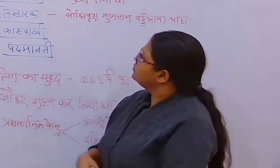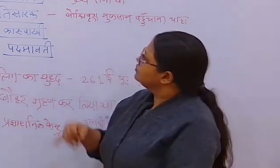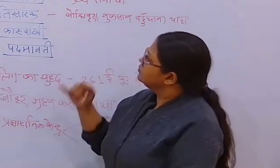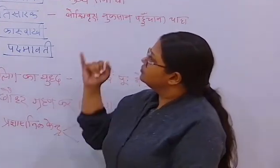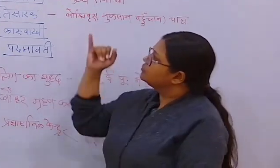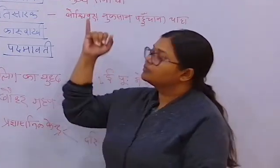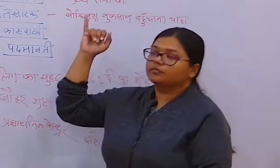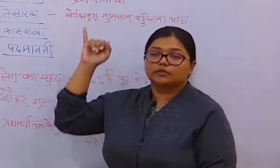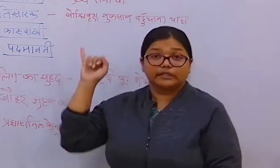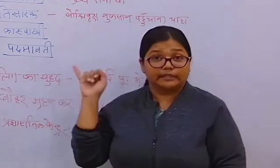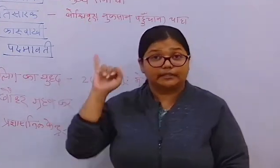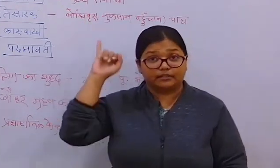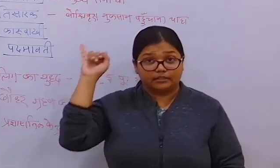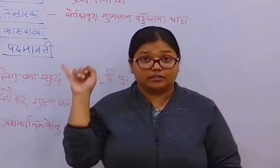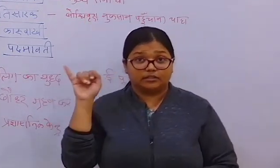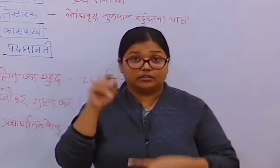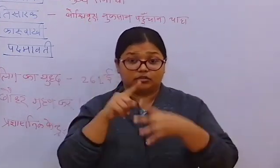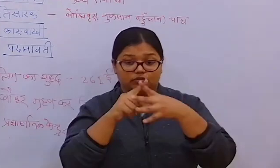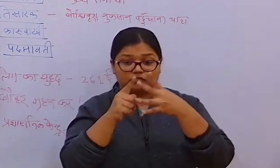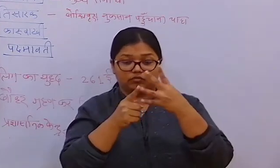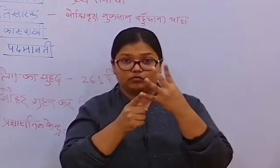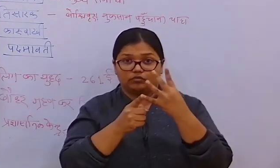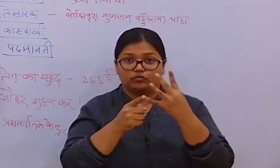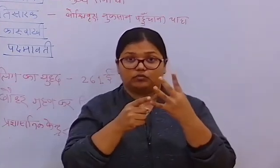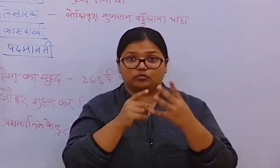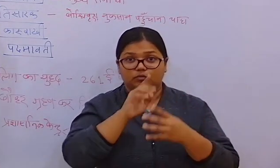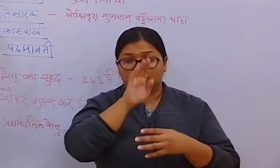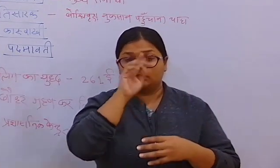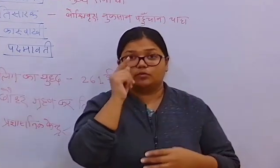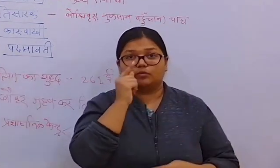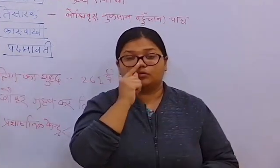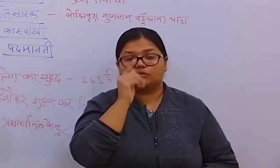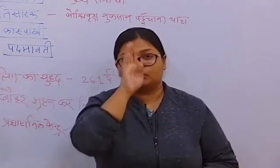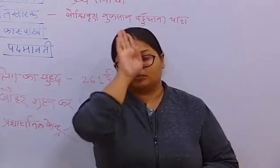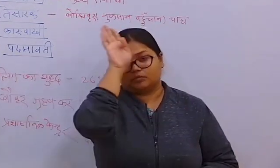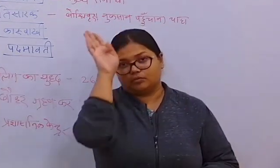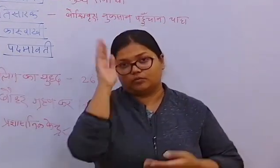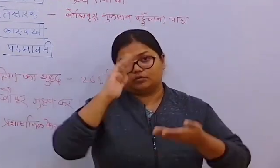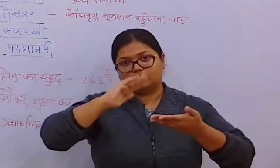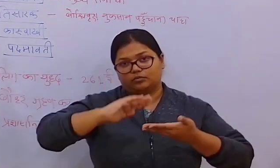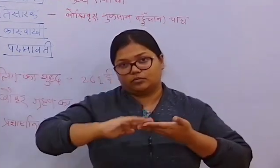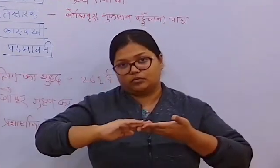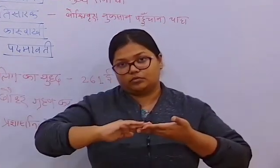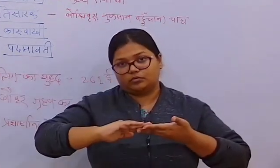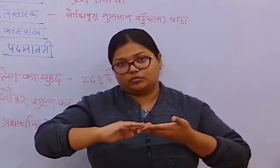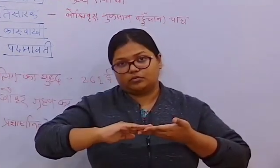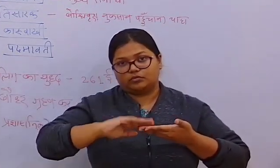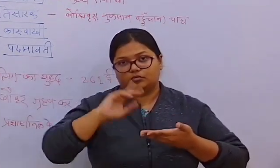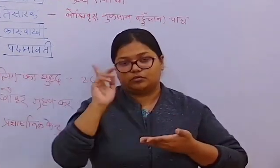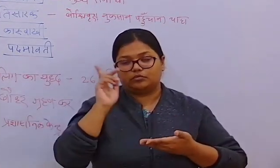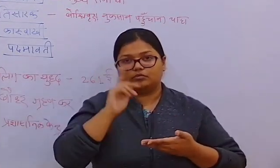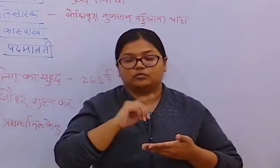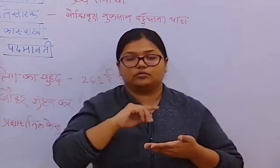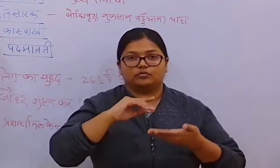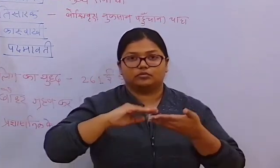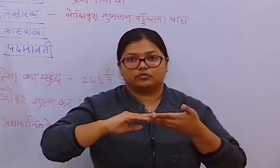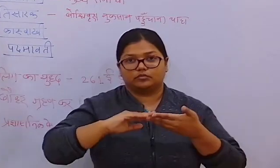है। उसमें चहीती रानी या मुख्य रानी असंघमिता थी, चहीती रानी या मुख्य रानी असंघमिता